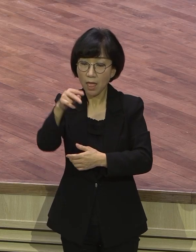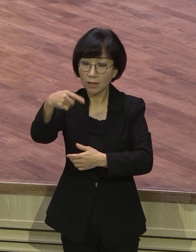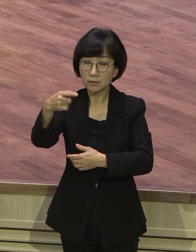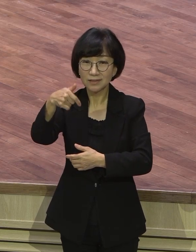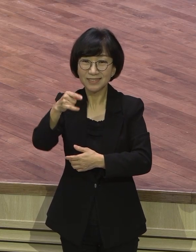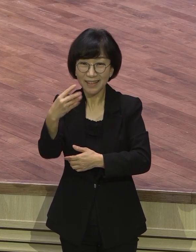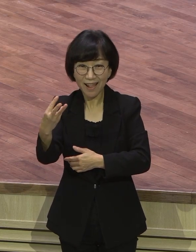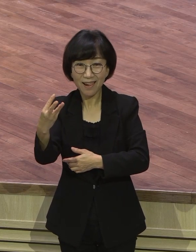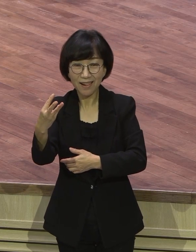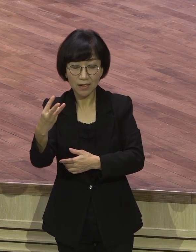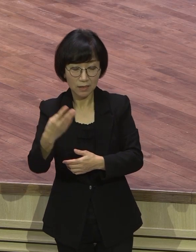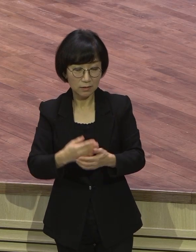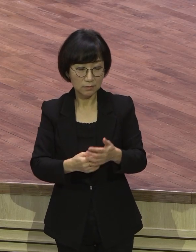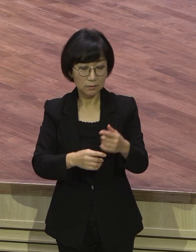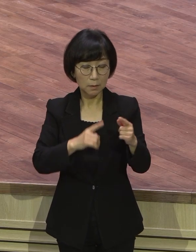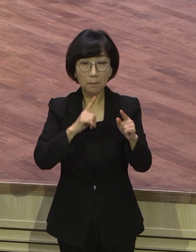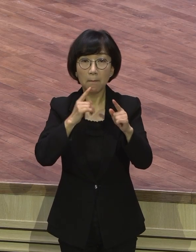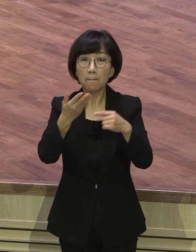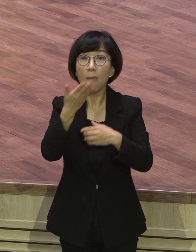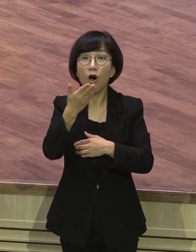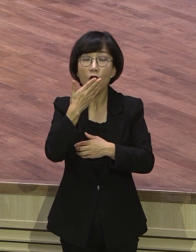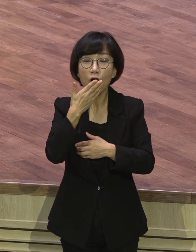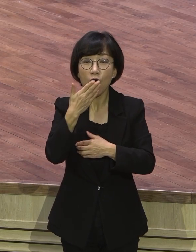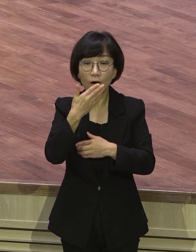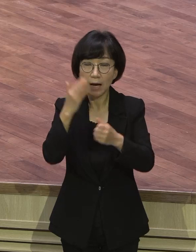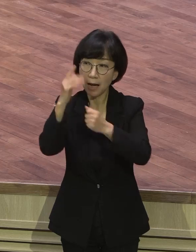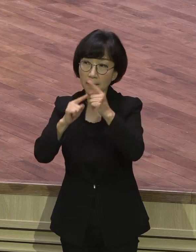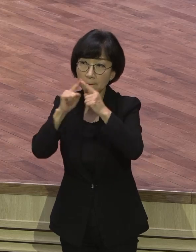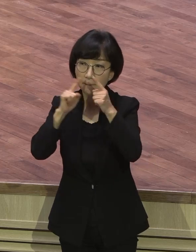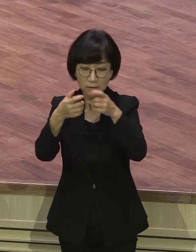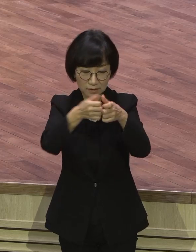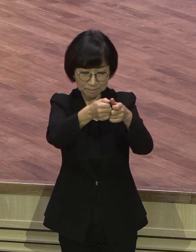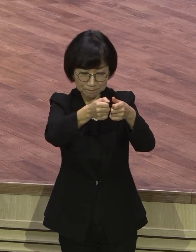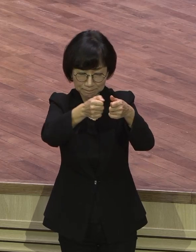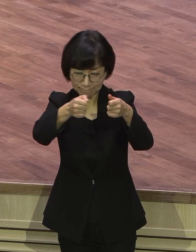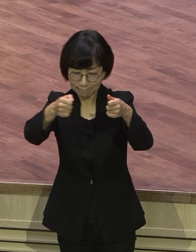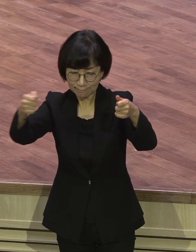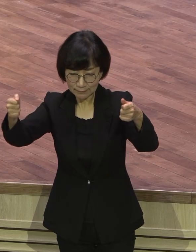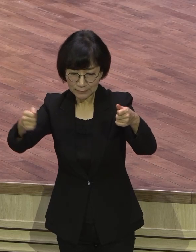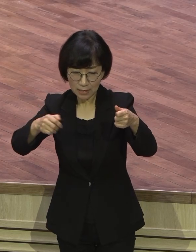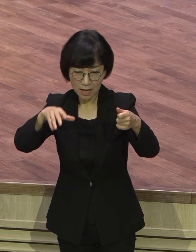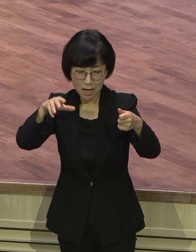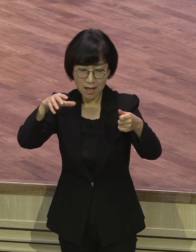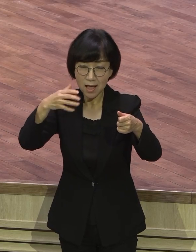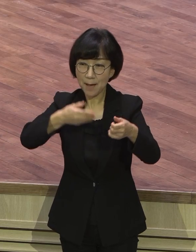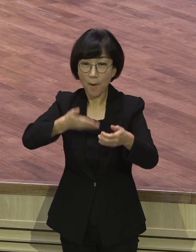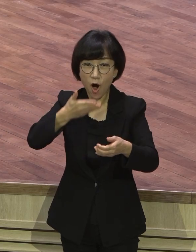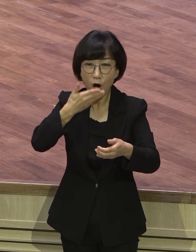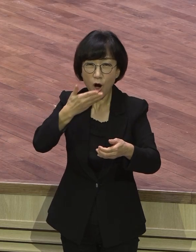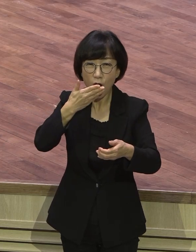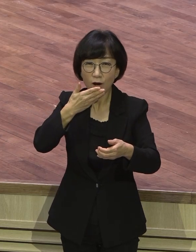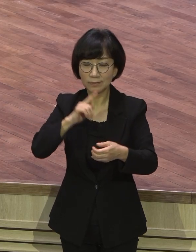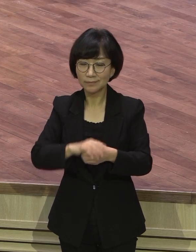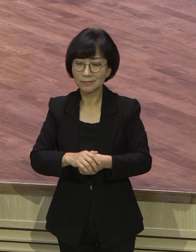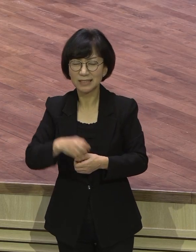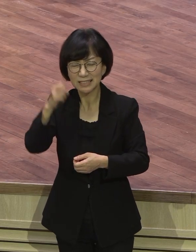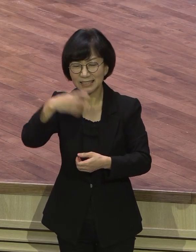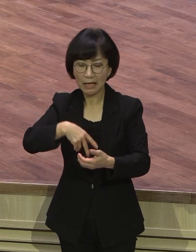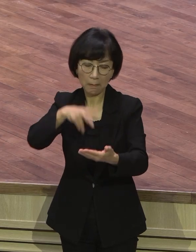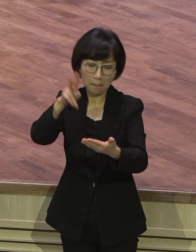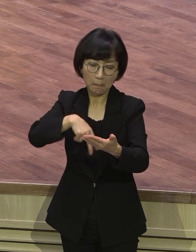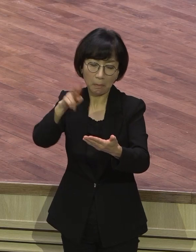단순히 읽는다 듣는다 머리에 정보를 그렇게 입력한다는 수준이 아니에요 여기서